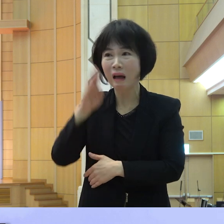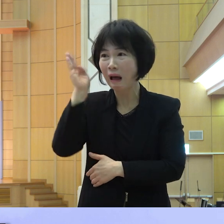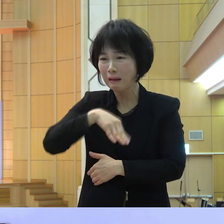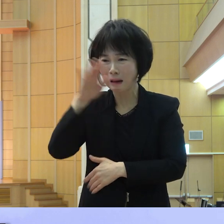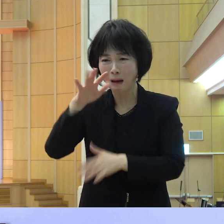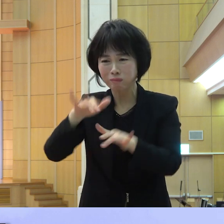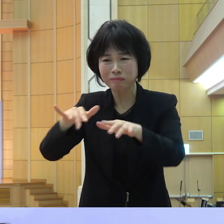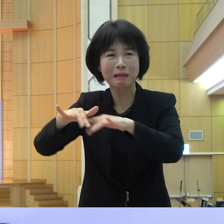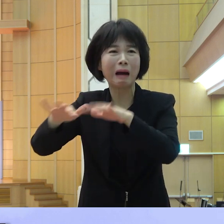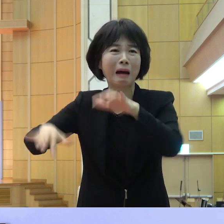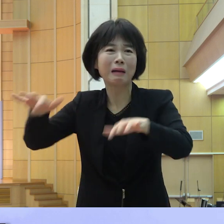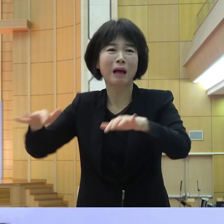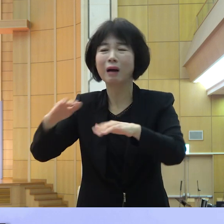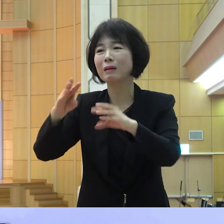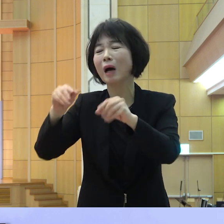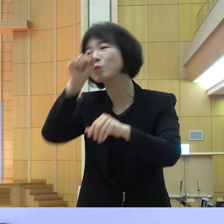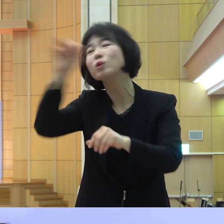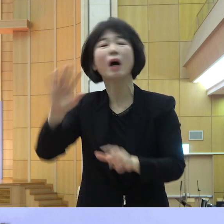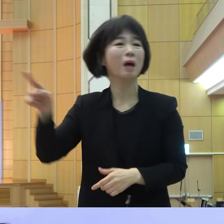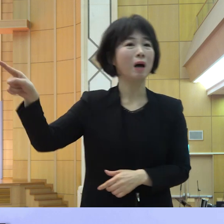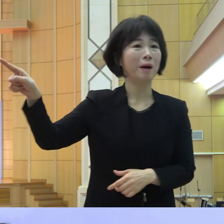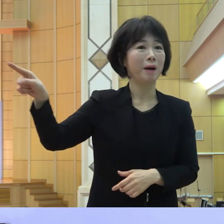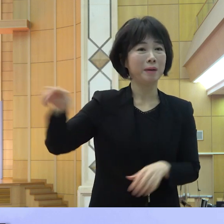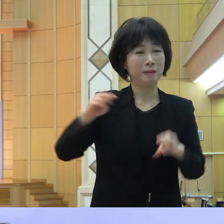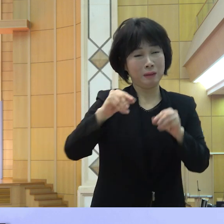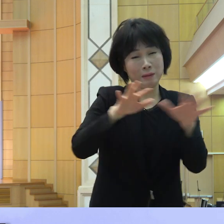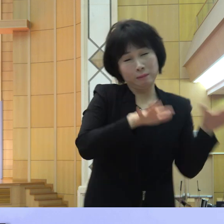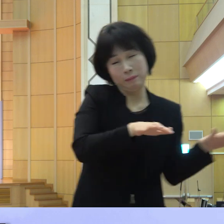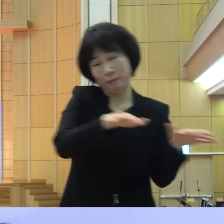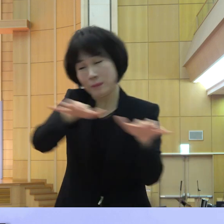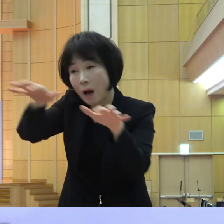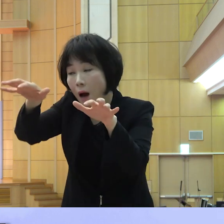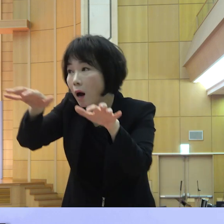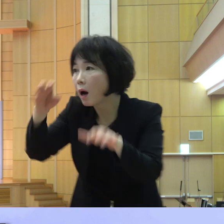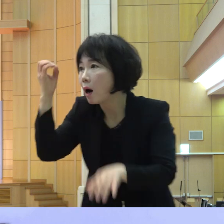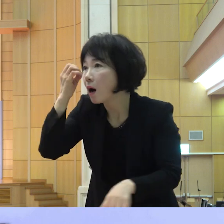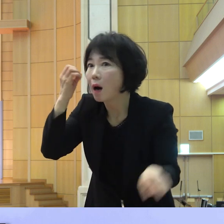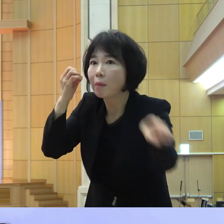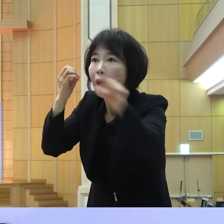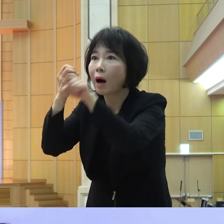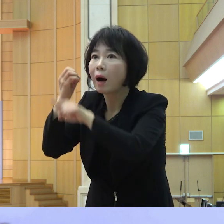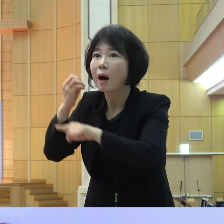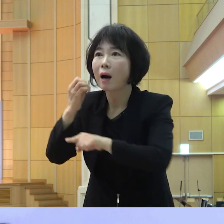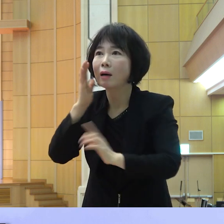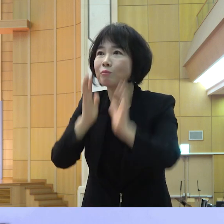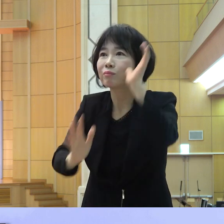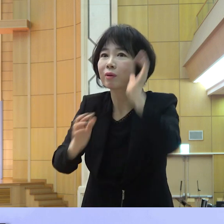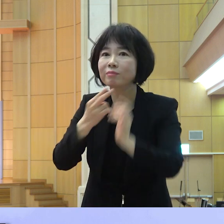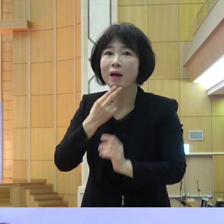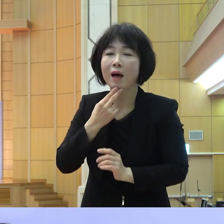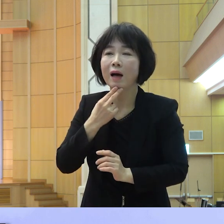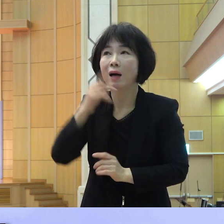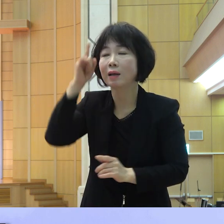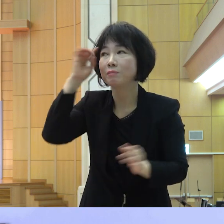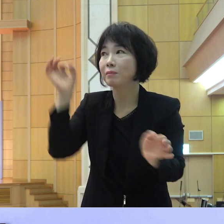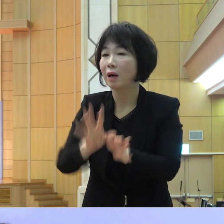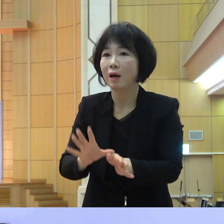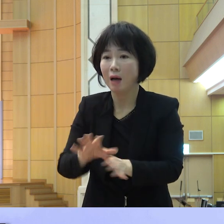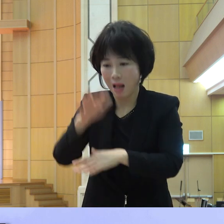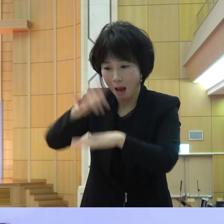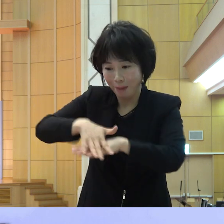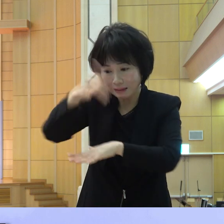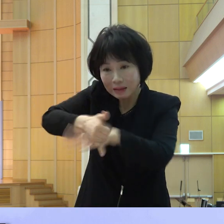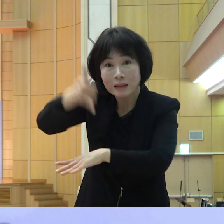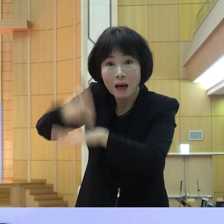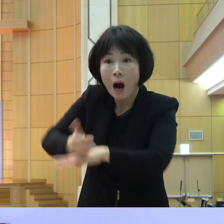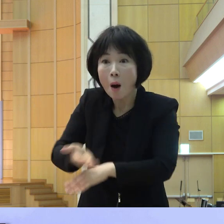없고, 사람이 이 땅에서 농사를 짓든 아니면 짐승들을 기르든 뭐 어떻게 해야